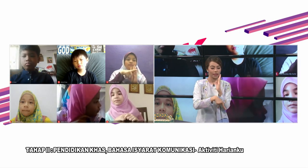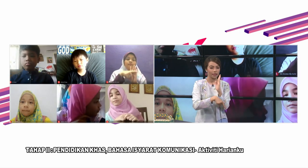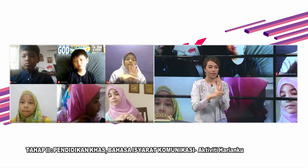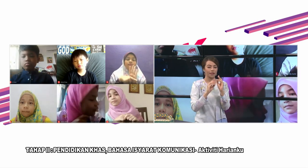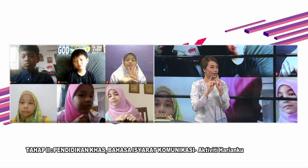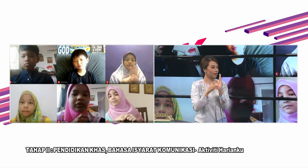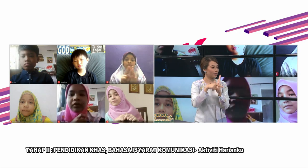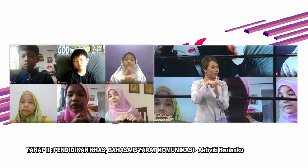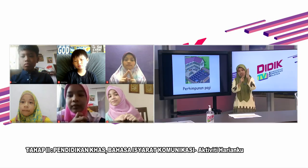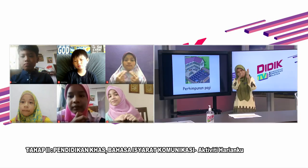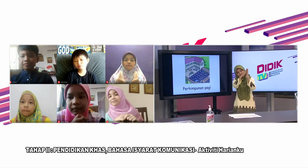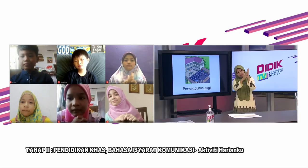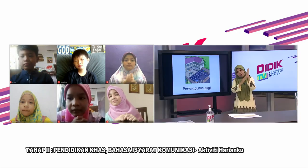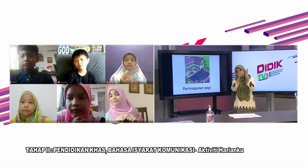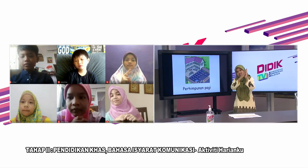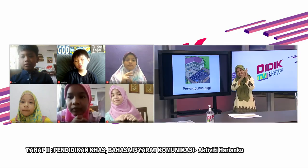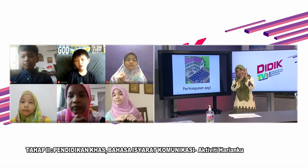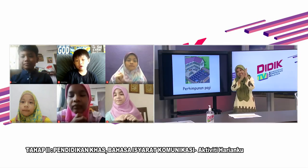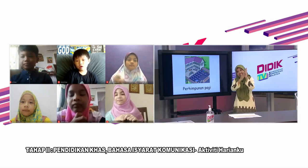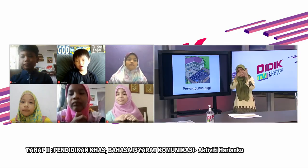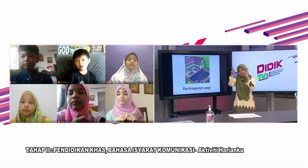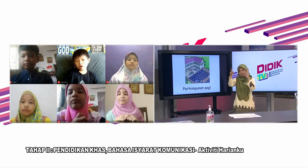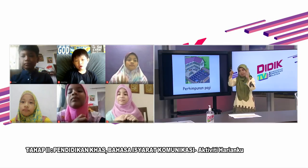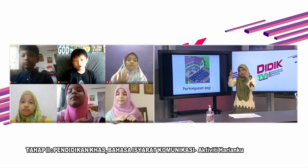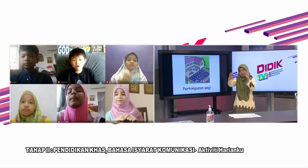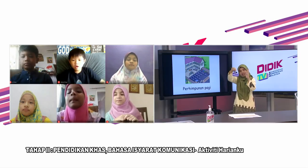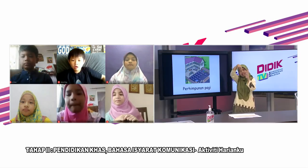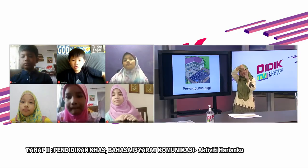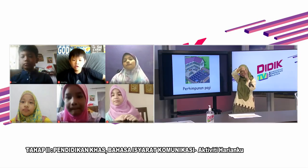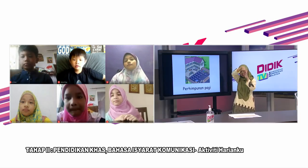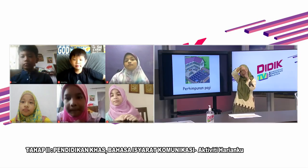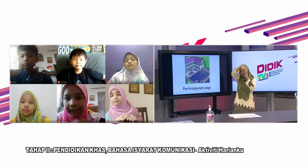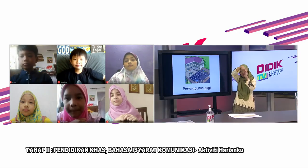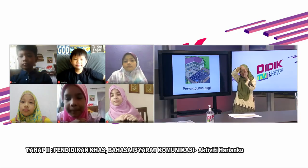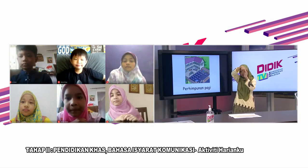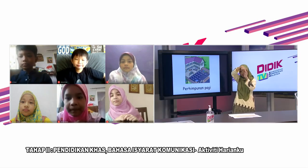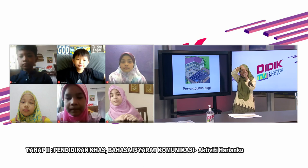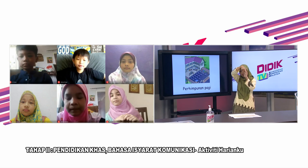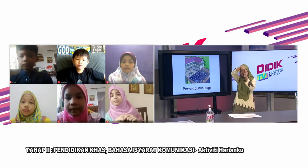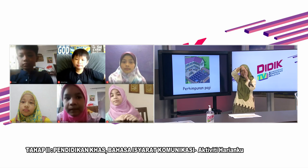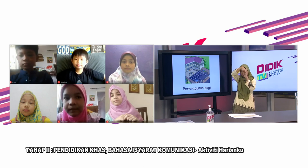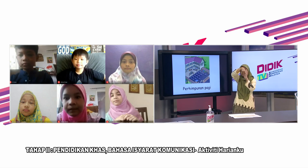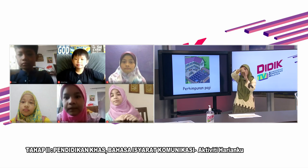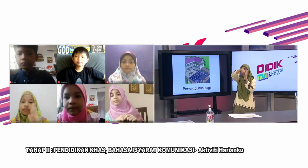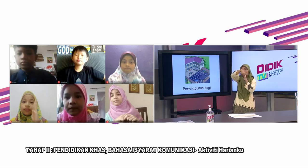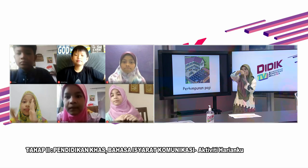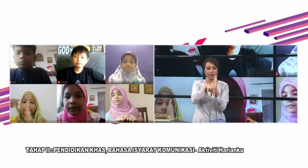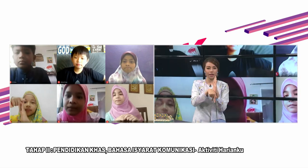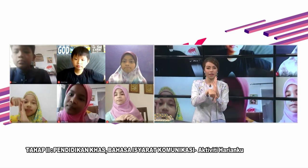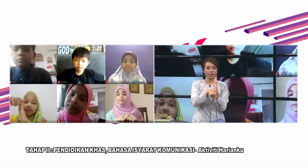Per. Kak Ellie cuba tengok ni. Tapak tangan ni. Huruf P ni letak dekat depan tapak tangan ni.